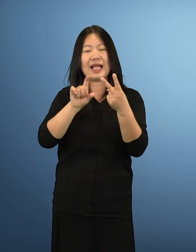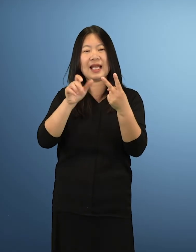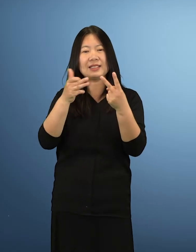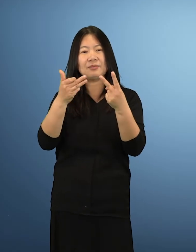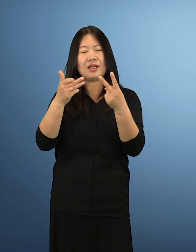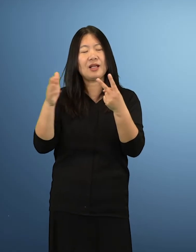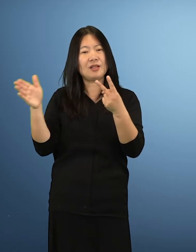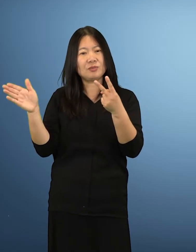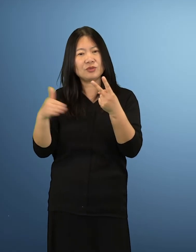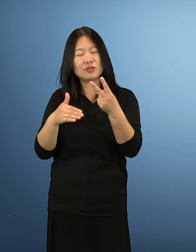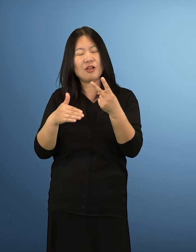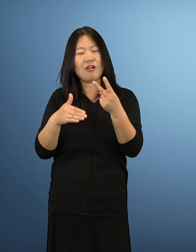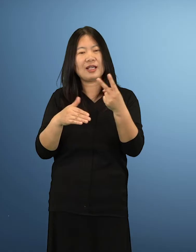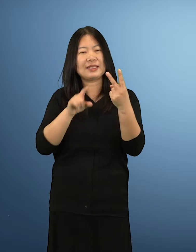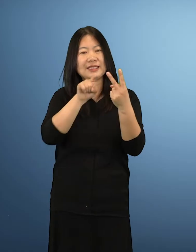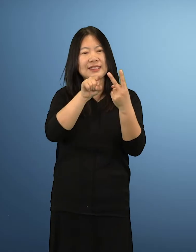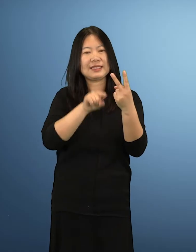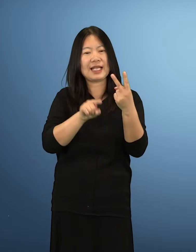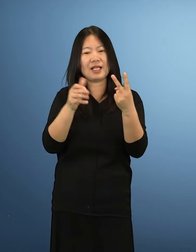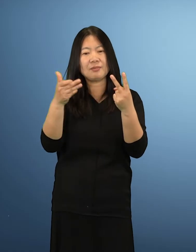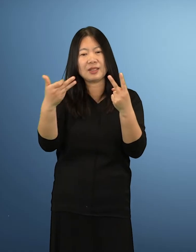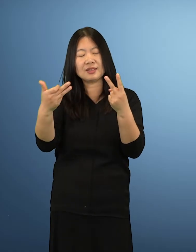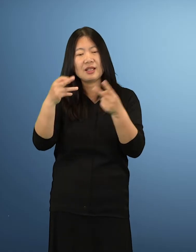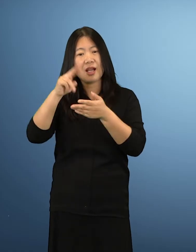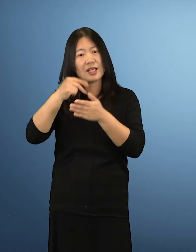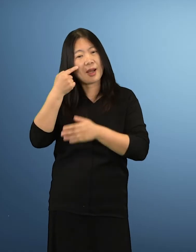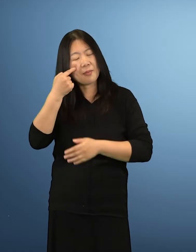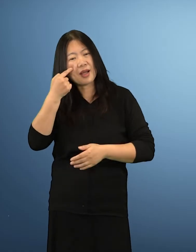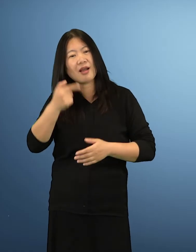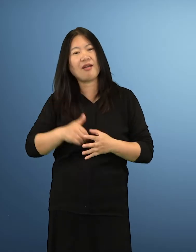18절서부터는, 자, 2장 18절 한번 읽어볼까요?